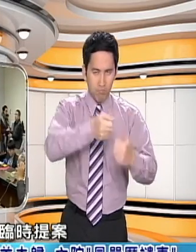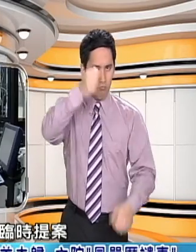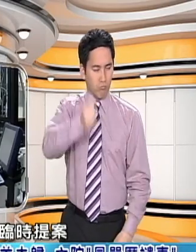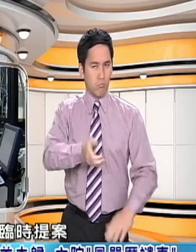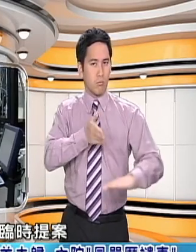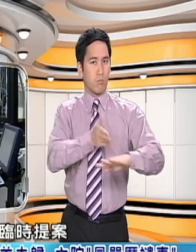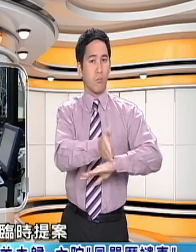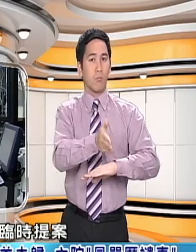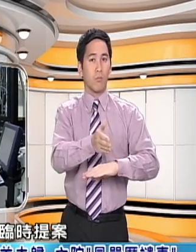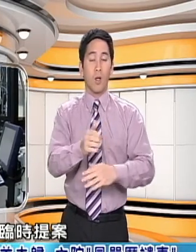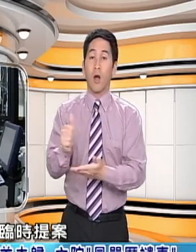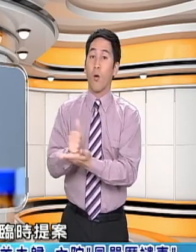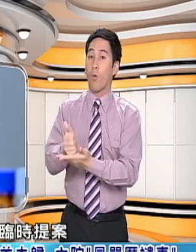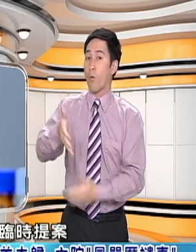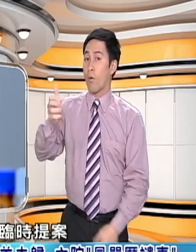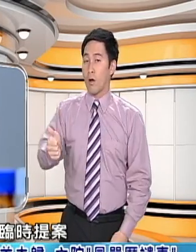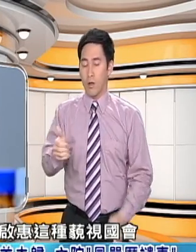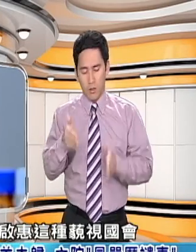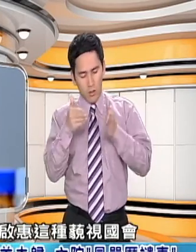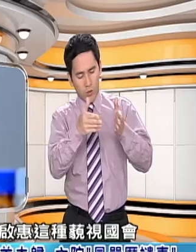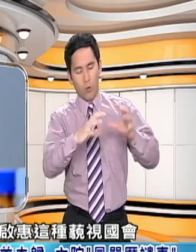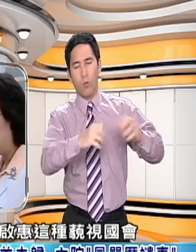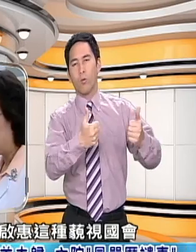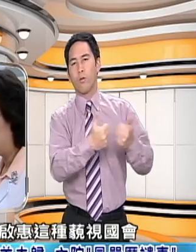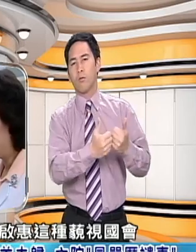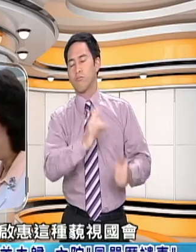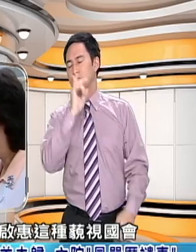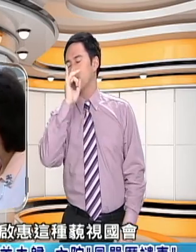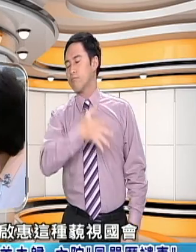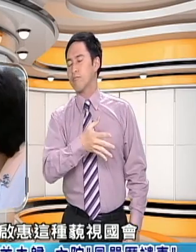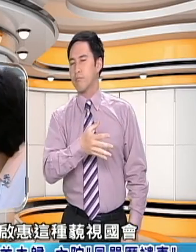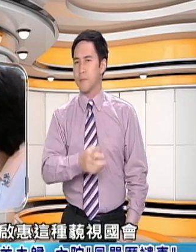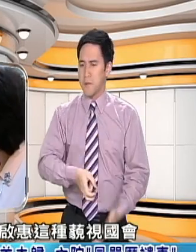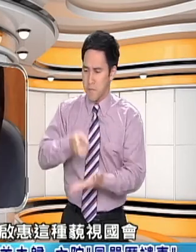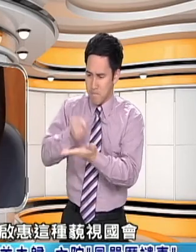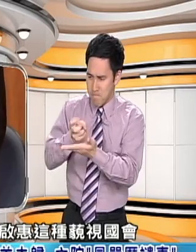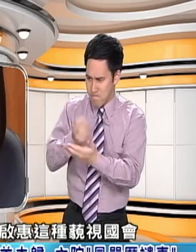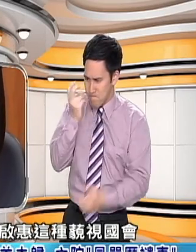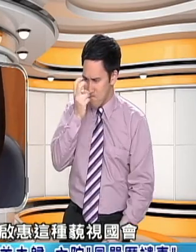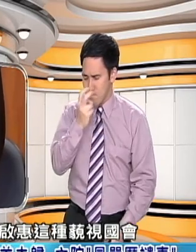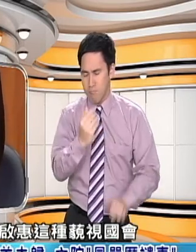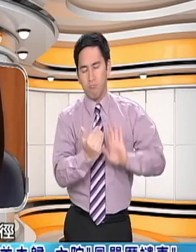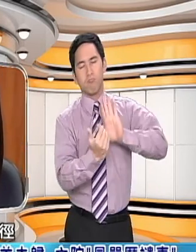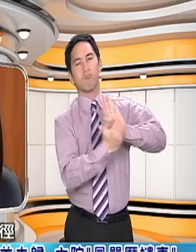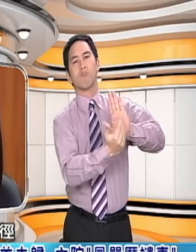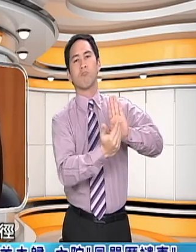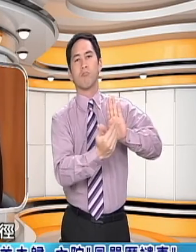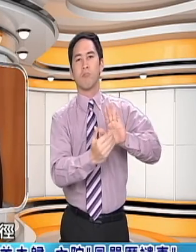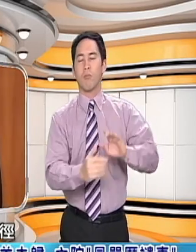过临时提案，严厉的谴责翁启慧这种藐视国会、规避监督的行